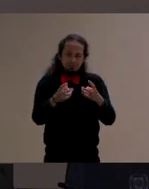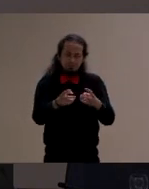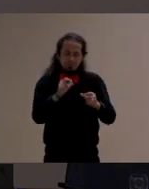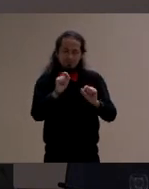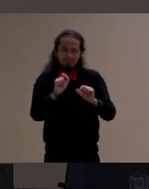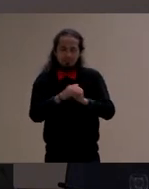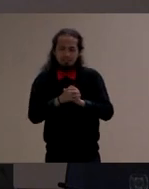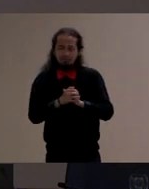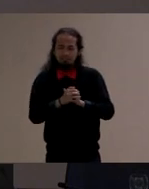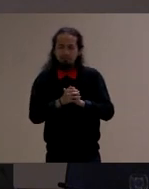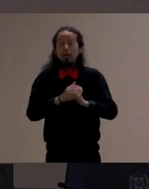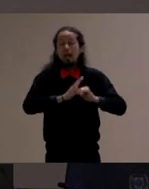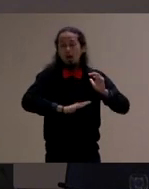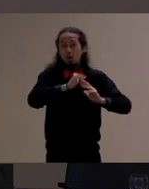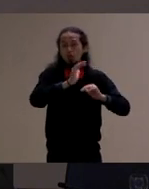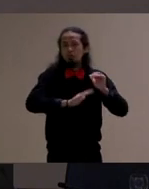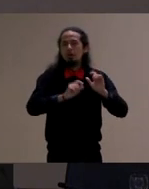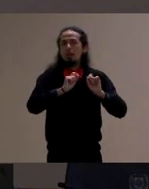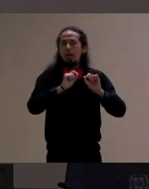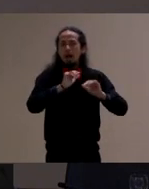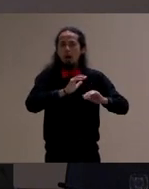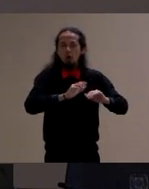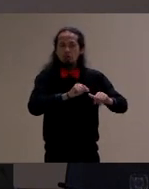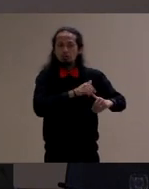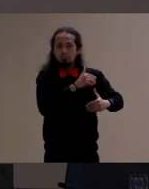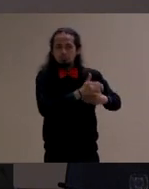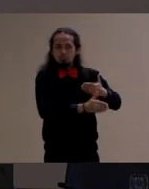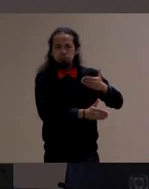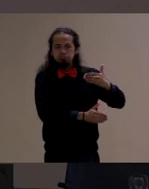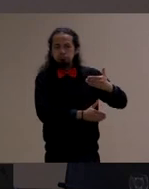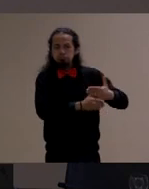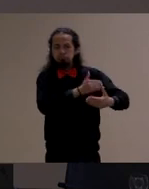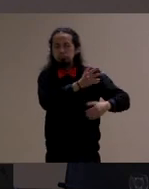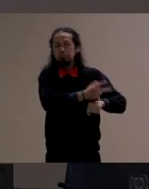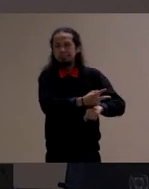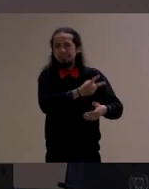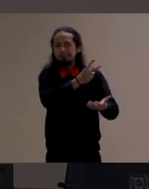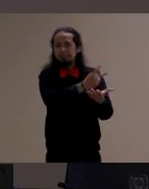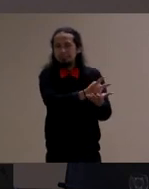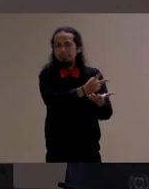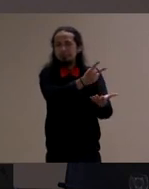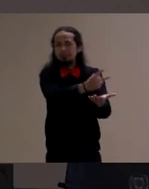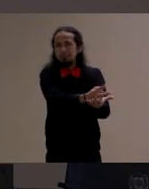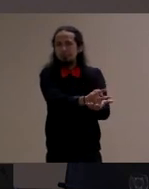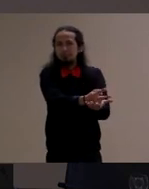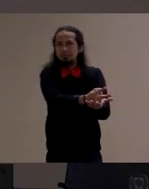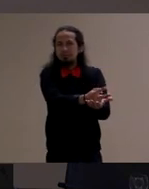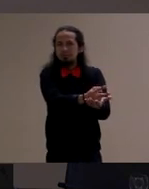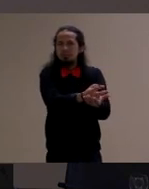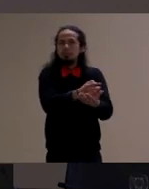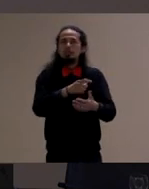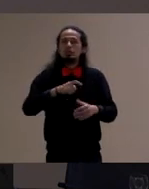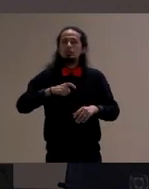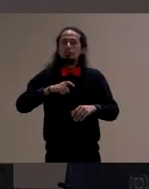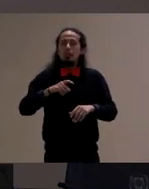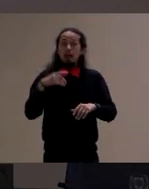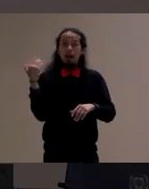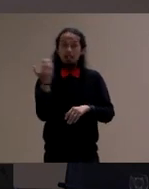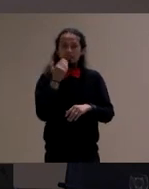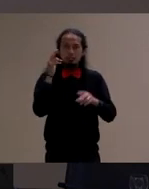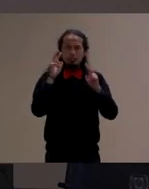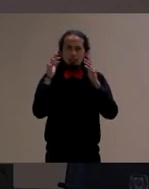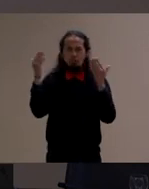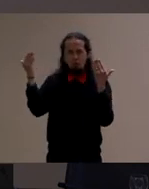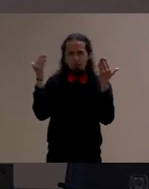se deu né ao tempo todo uma busca de ao mesmo tempo em que olhávamos e líamos o documento